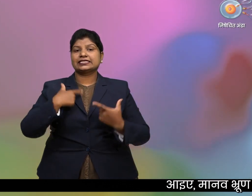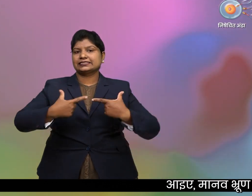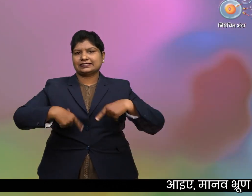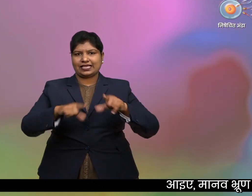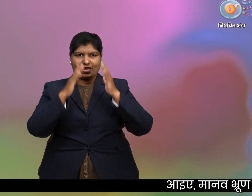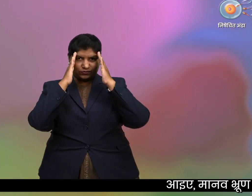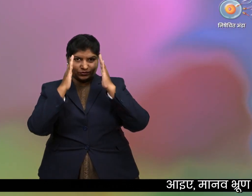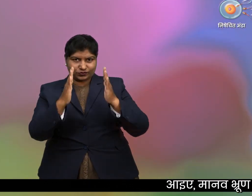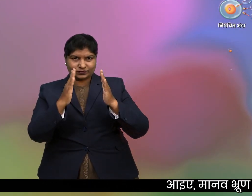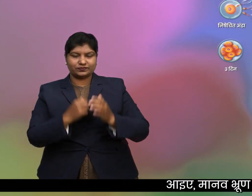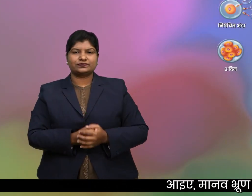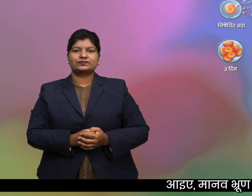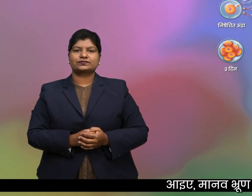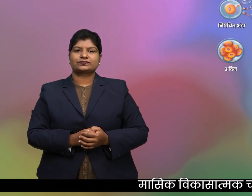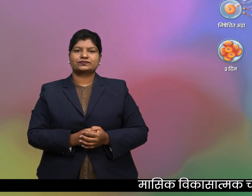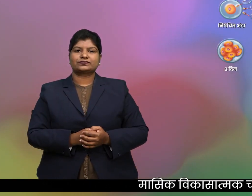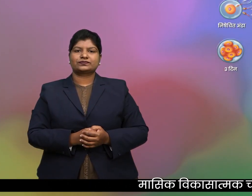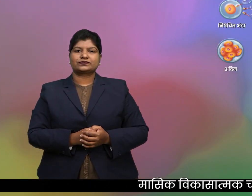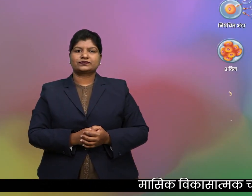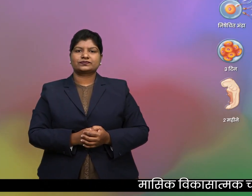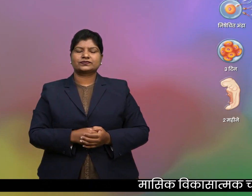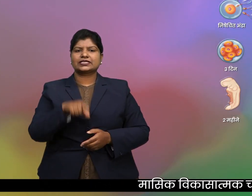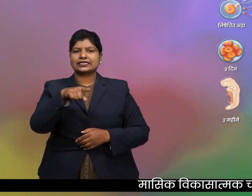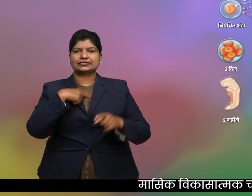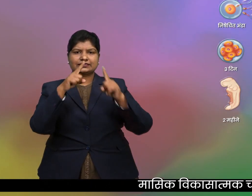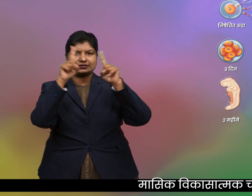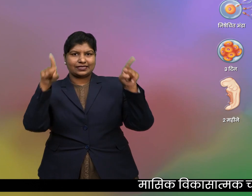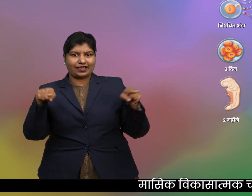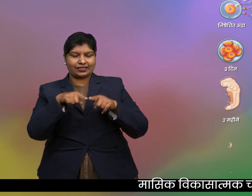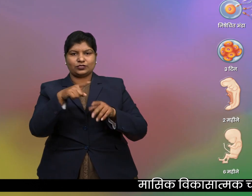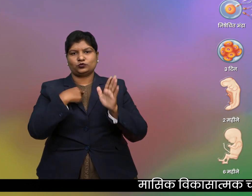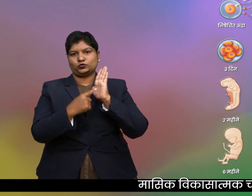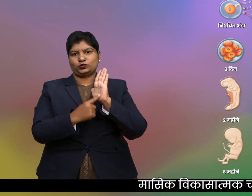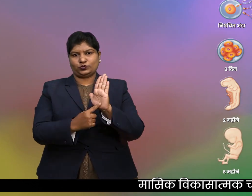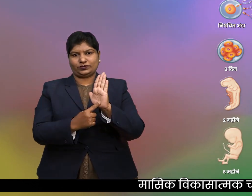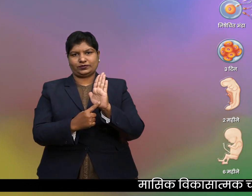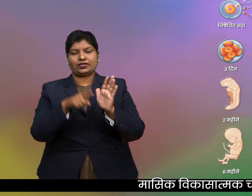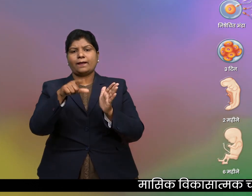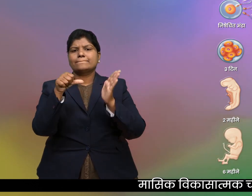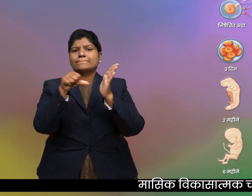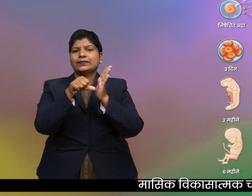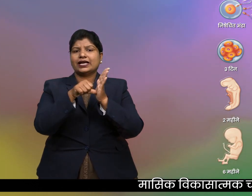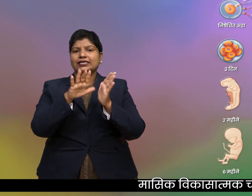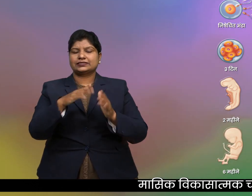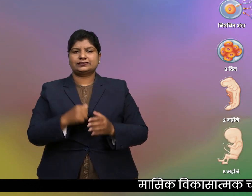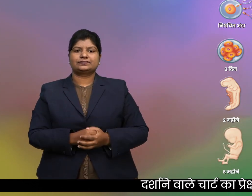आइए मानव भ्रूण के मासिक विकासात्मक चरणों को